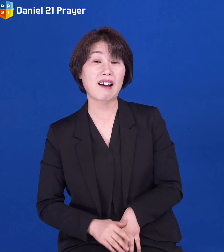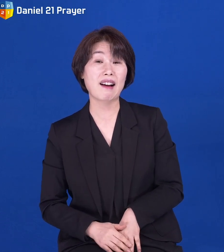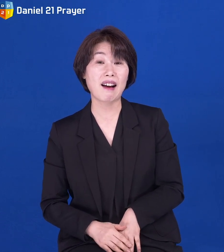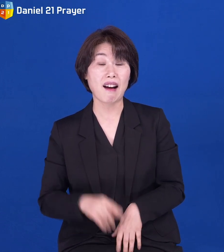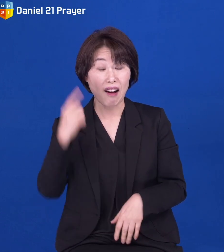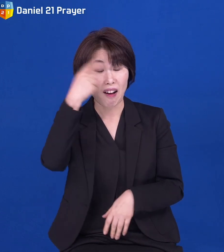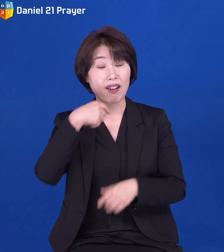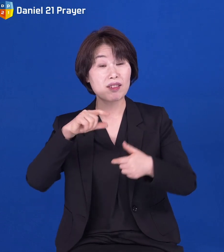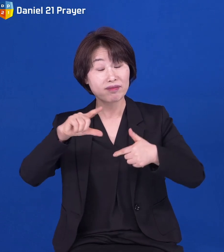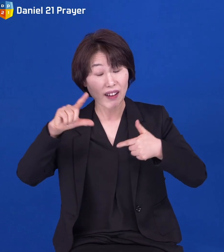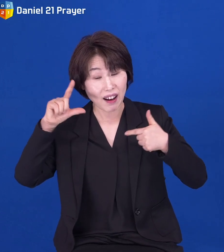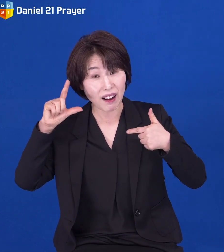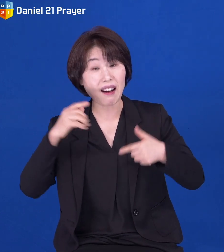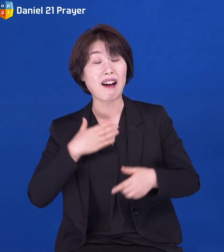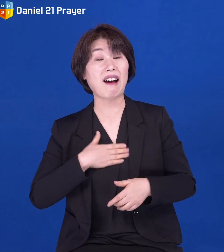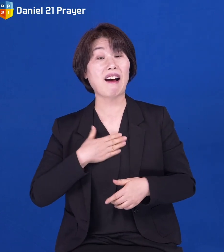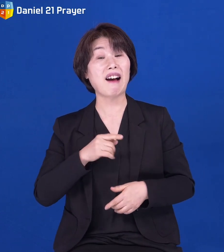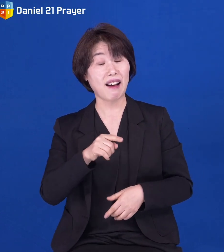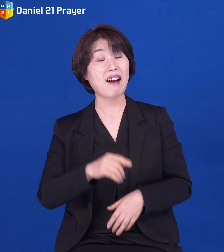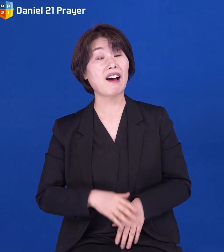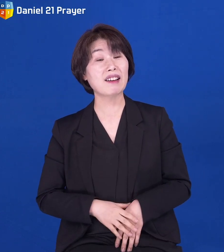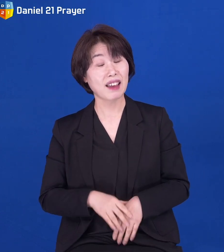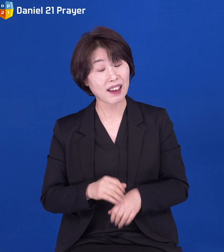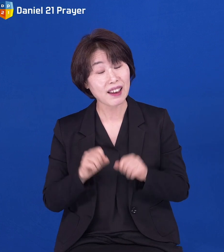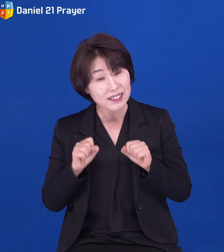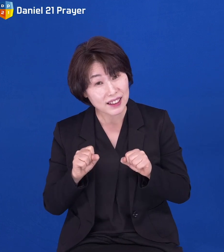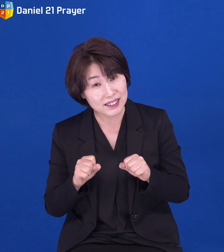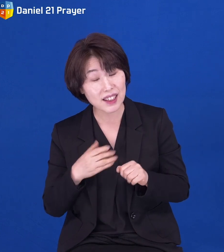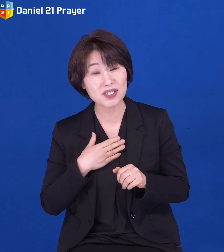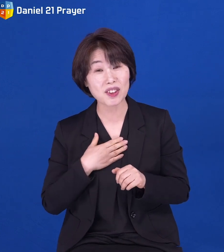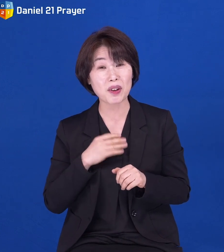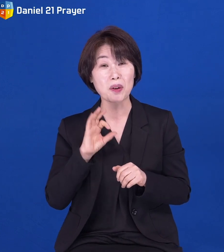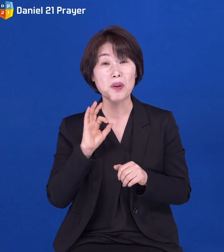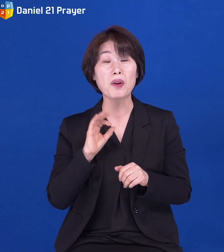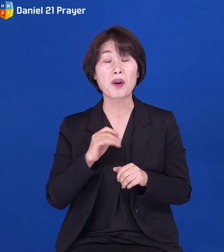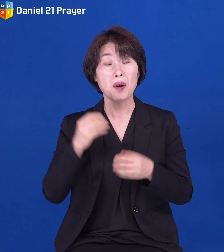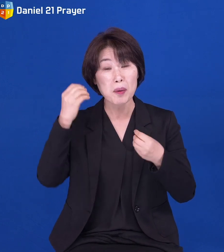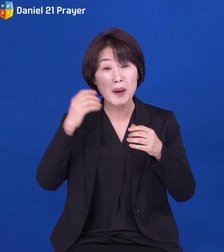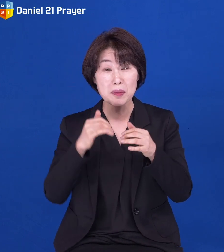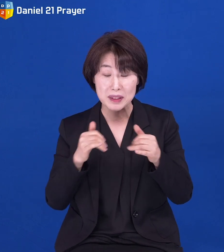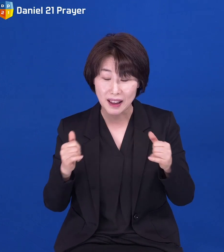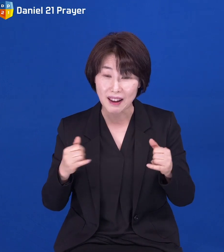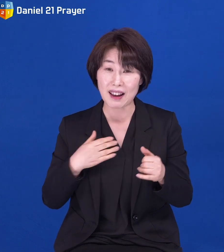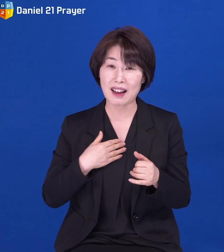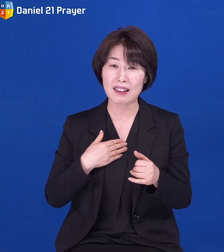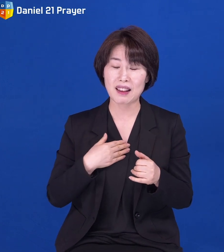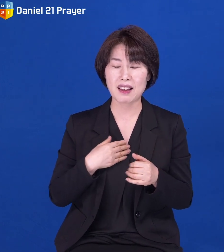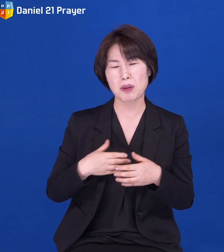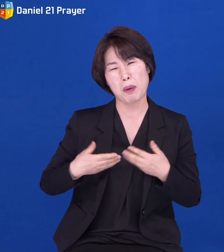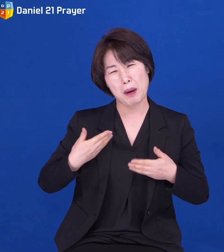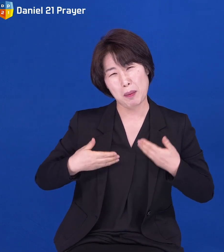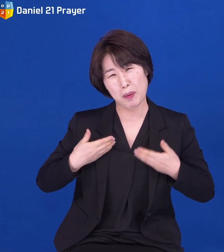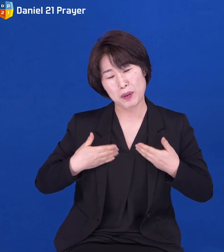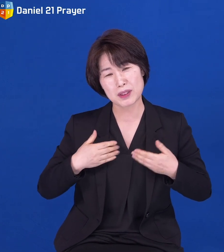이러면서 얘기하시는 거예요. 제가 예, 안녕하세요. 저 오윤아라고 합니다. 제가 너무 바쁘고 애를 제가 돌보지 않고 저희 친언니가